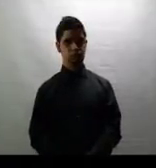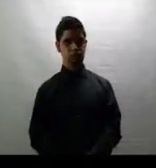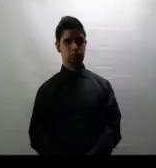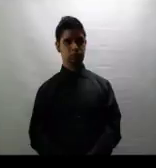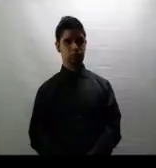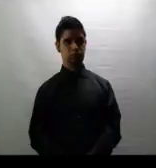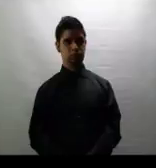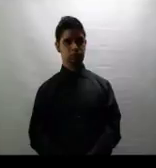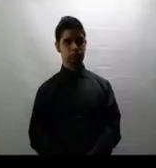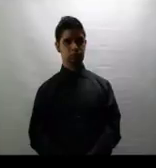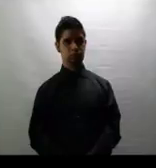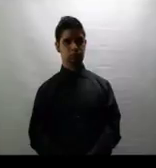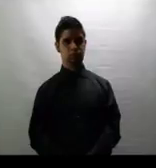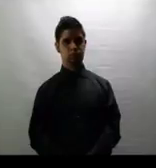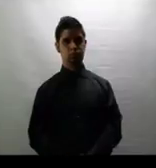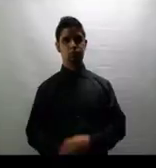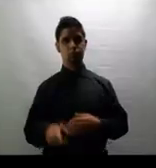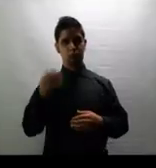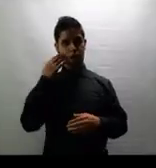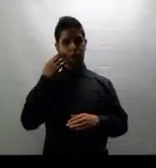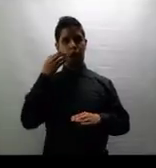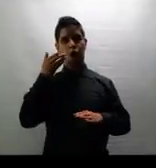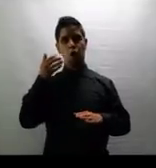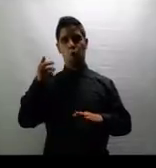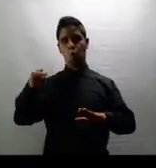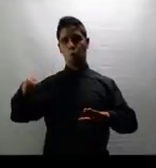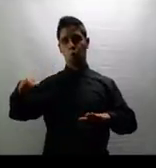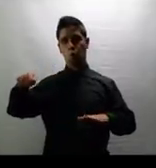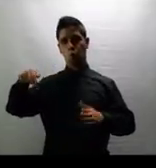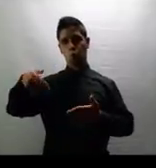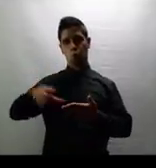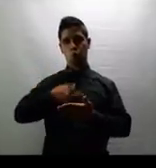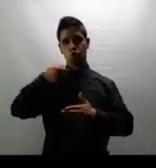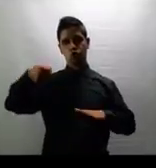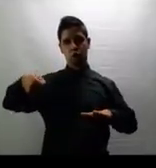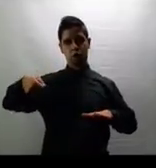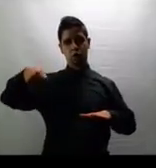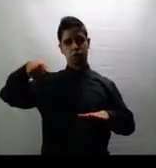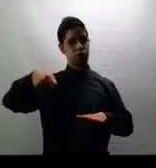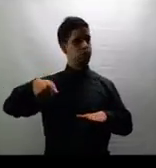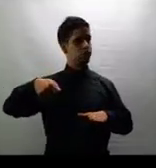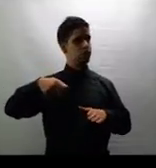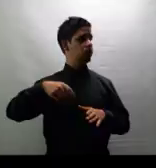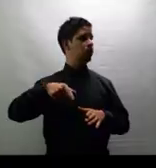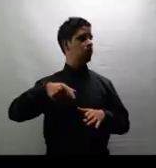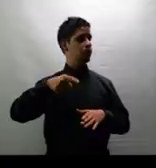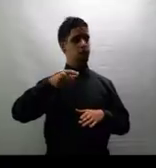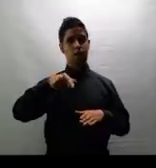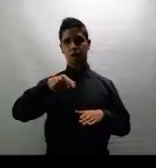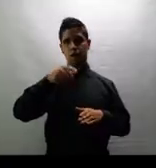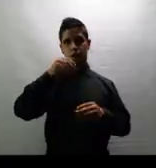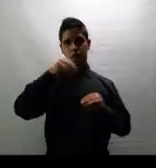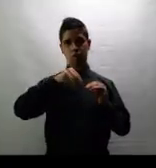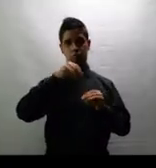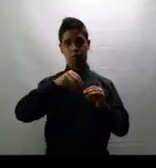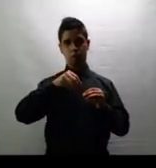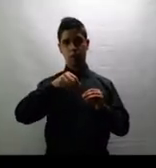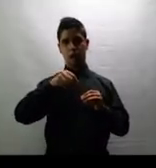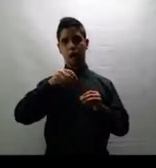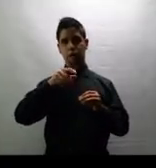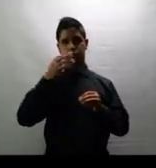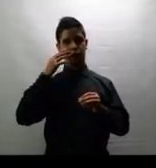esa es la medida de la ración por personas de que come pasta muy